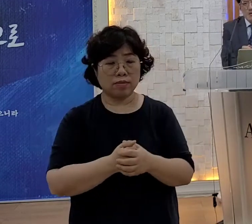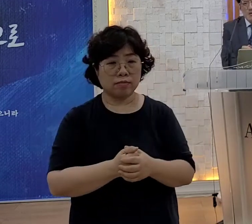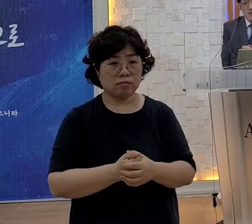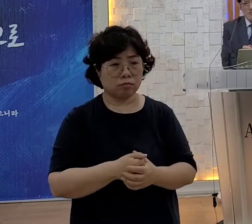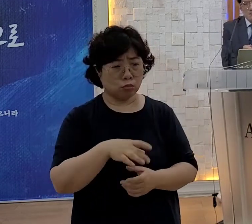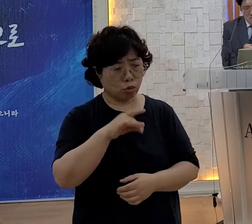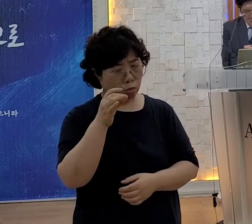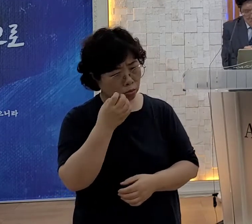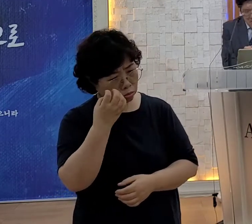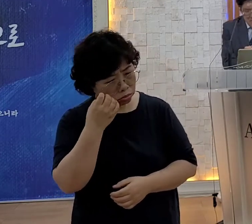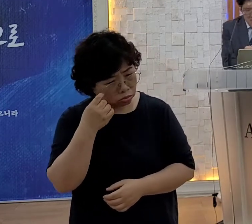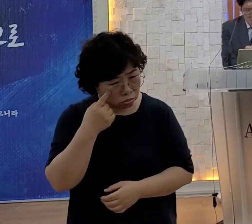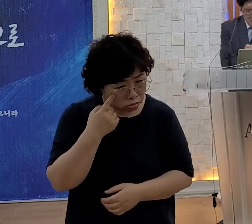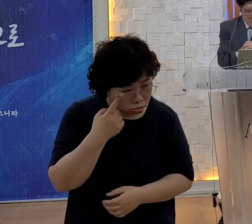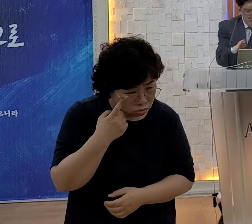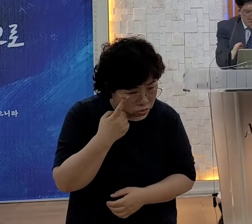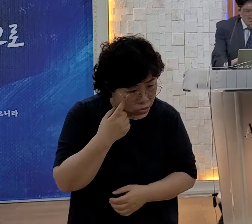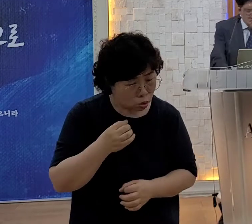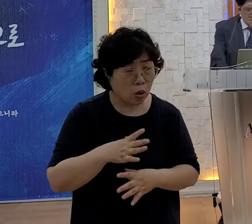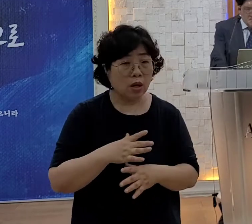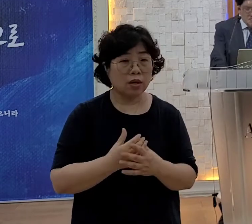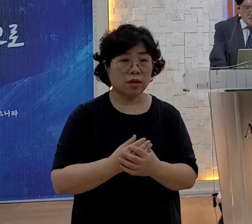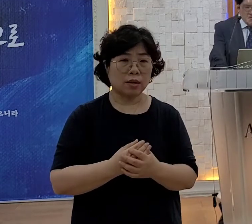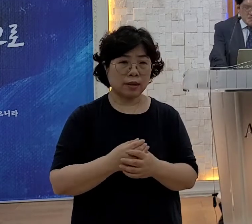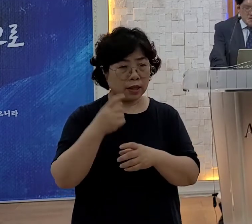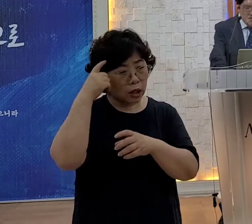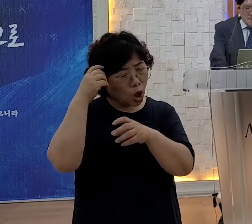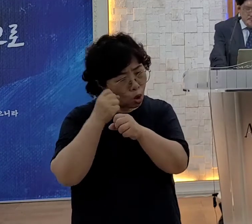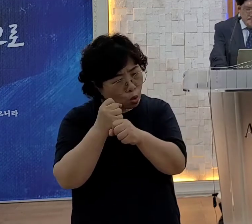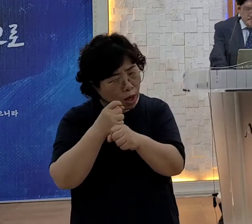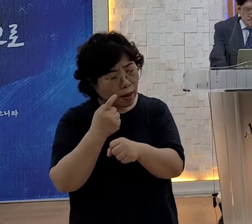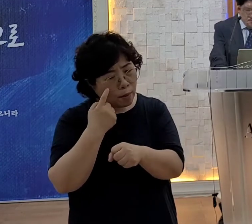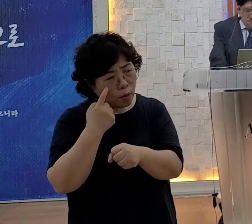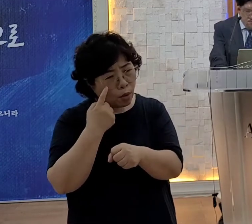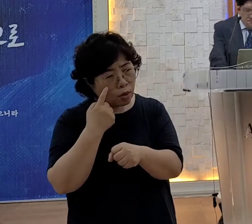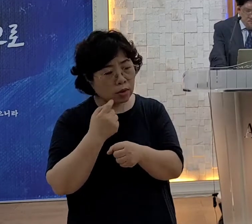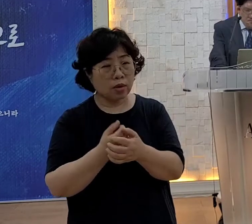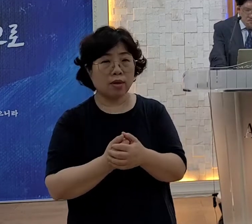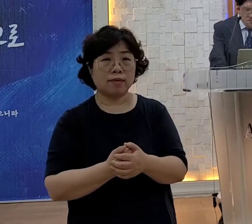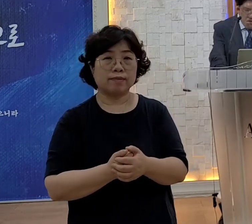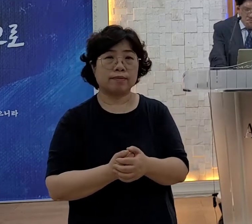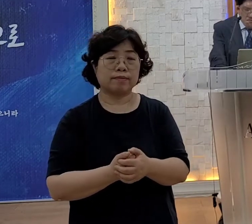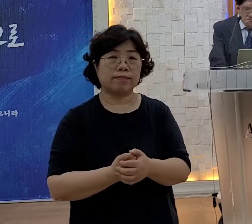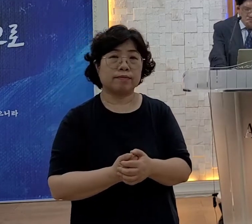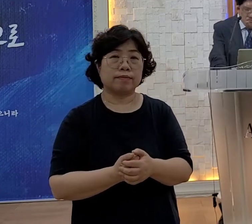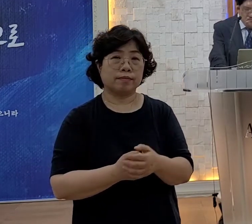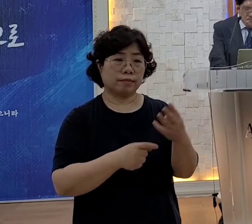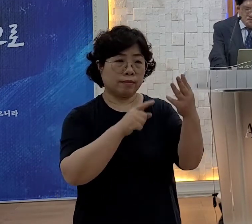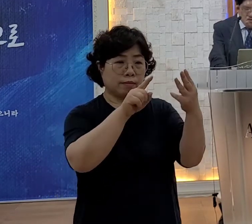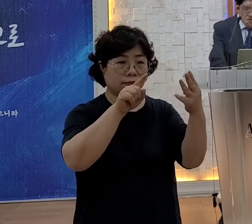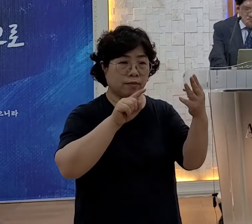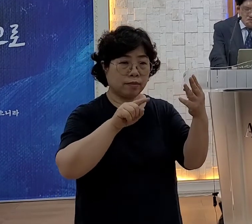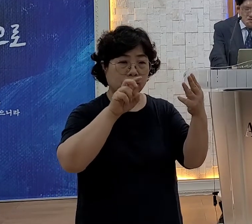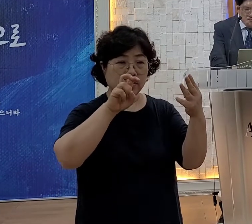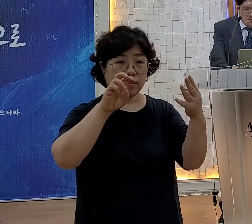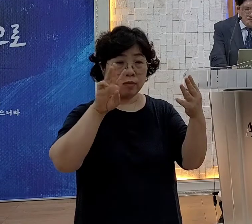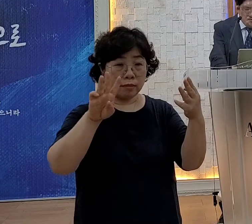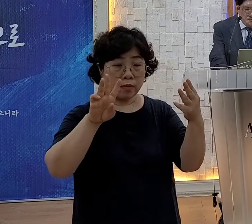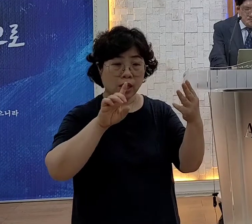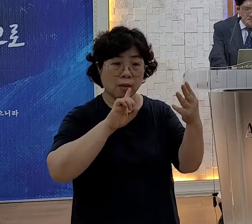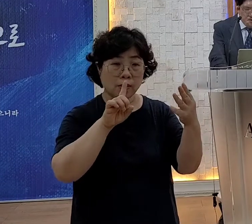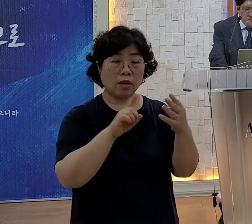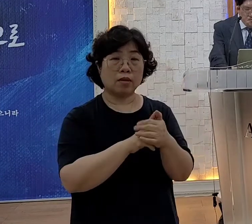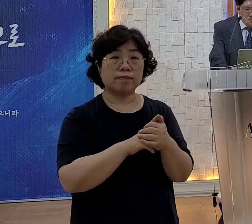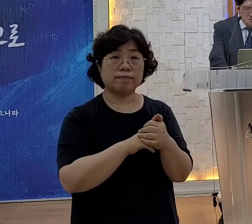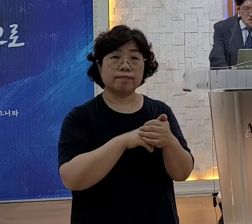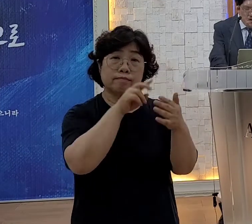이런가 놀랐고, 그래서 이제 연구를 해보게 되었는데, 여러분 23절 한번 잘 보세요. 첫 번째 문장이